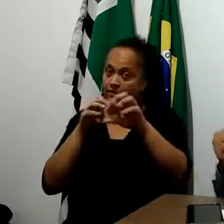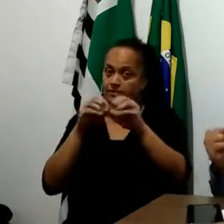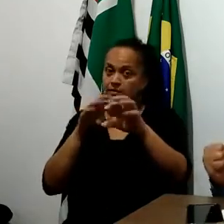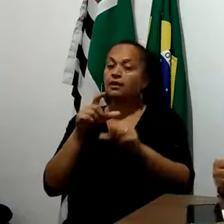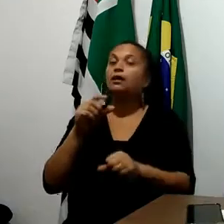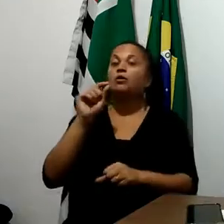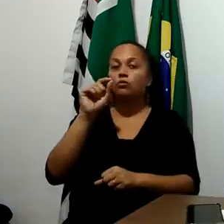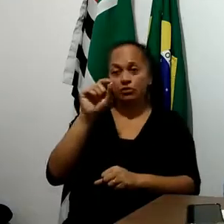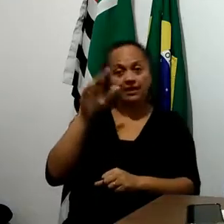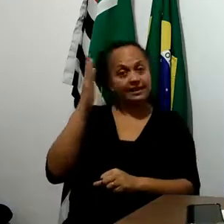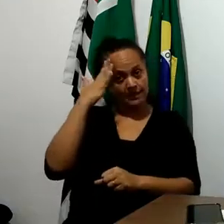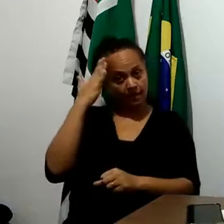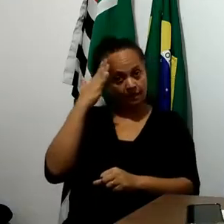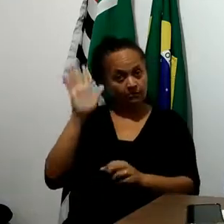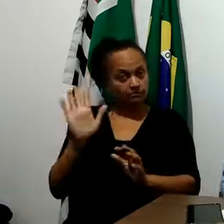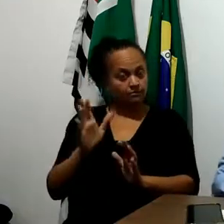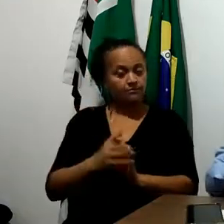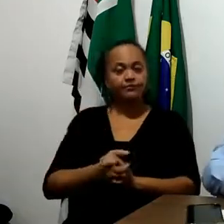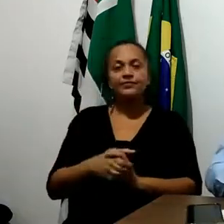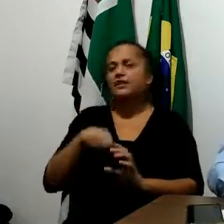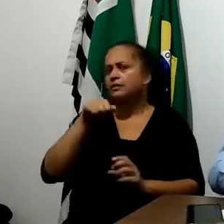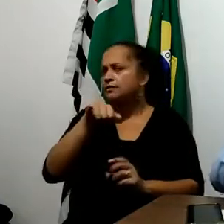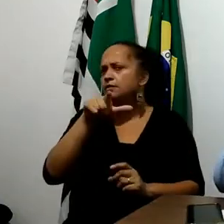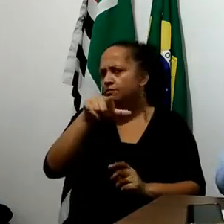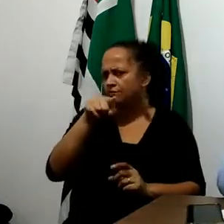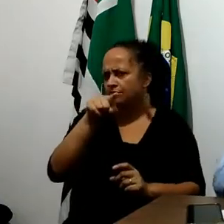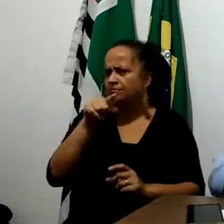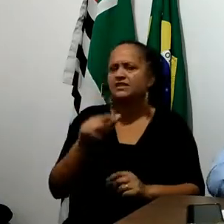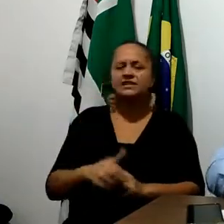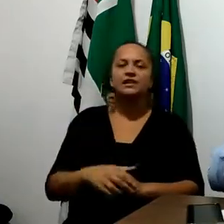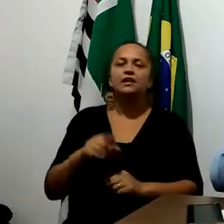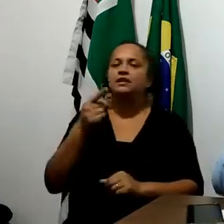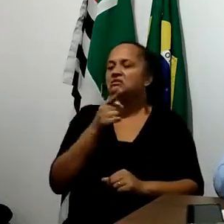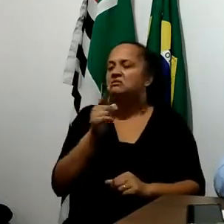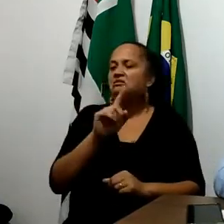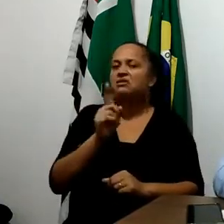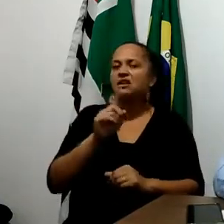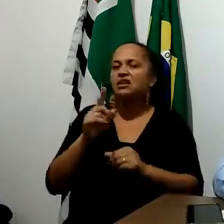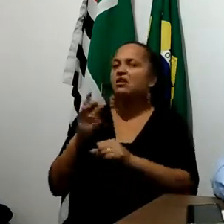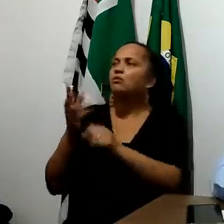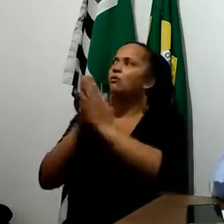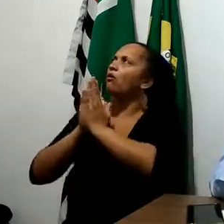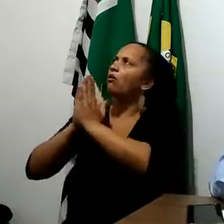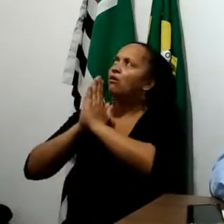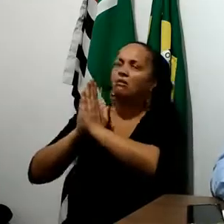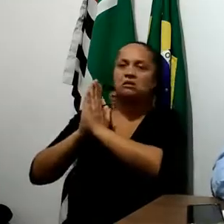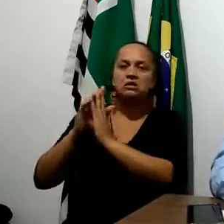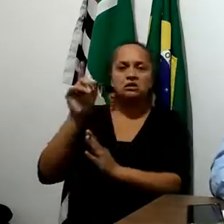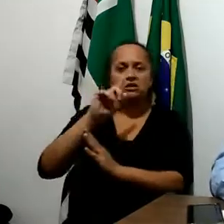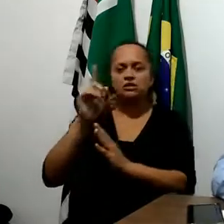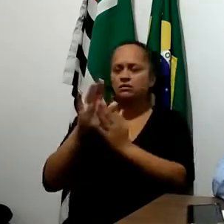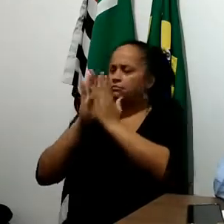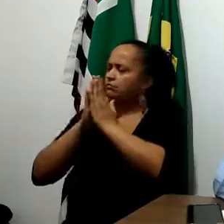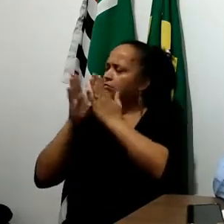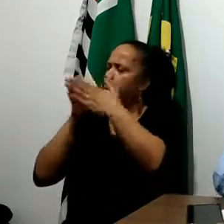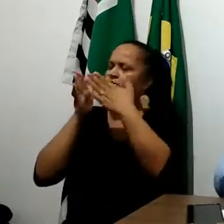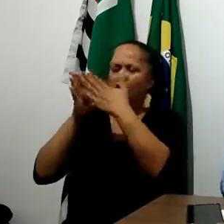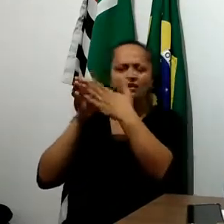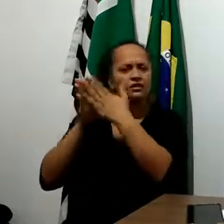se animar, não buscar essa motivação todo dia, buscando ao Senhor, meditando na sua palavra, estando em